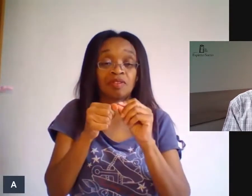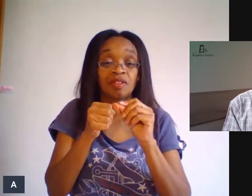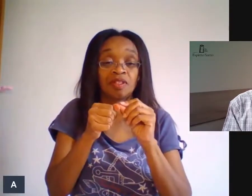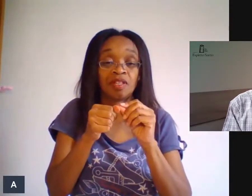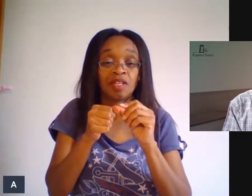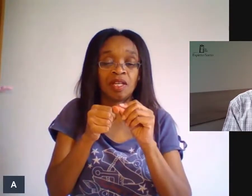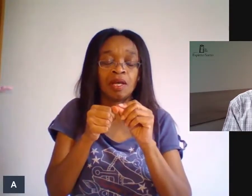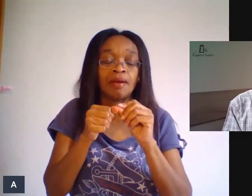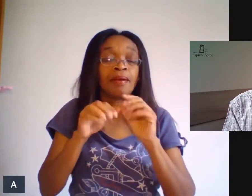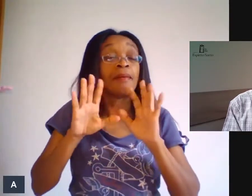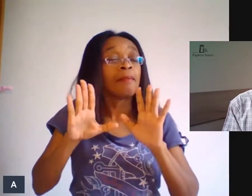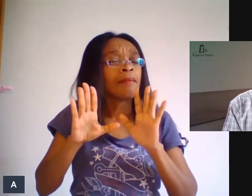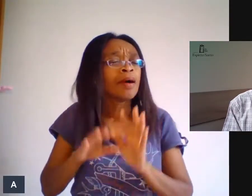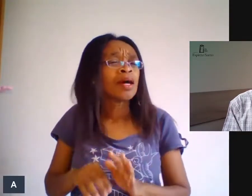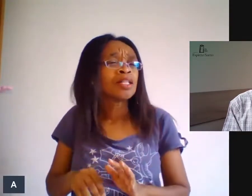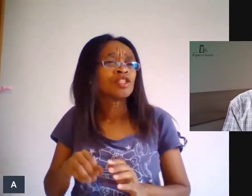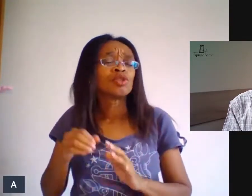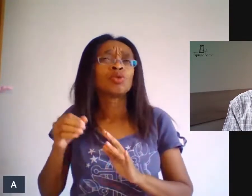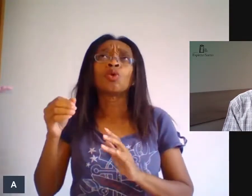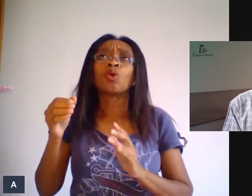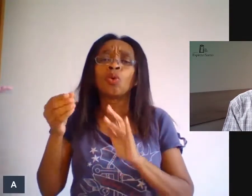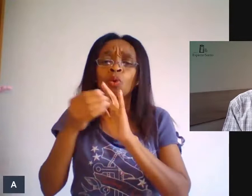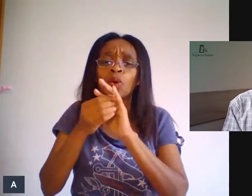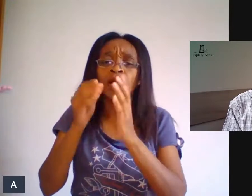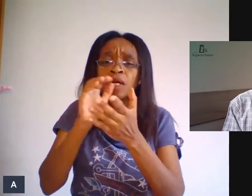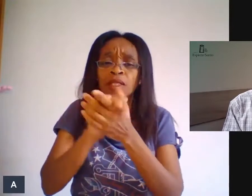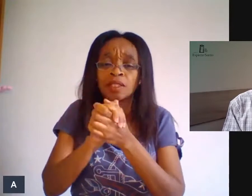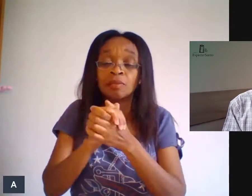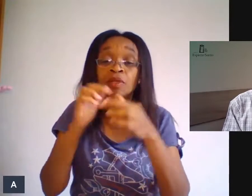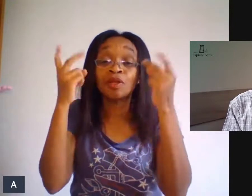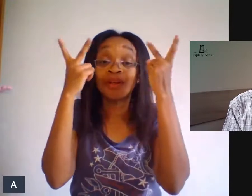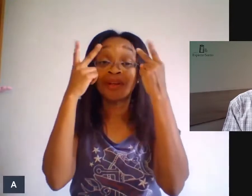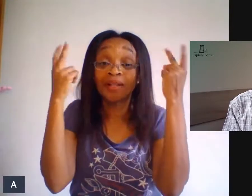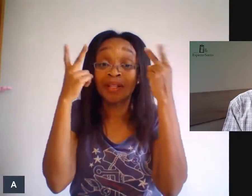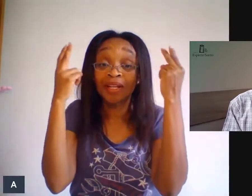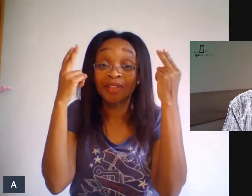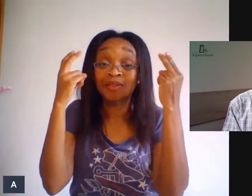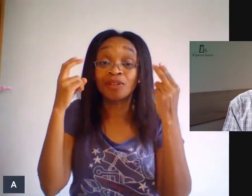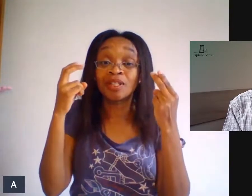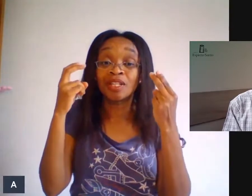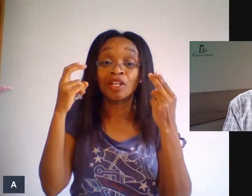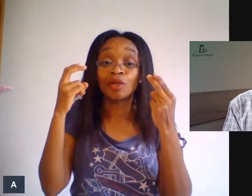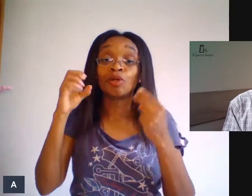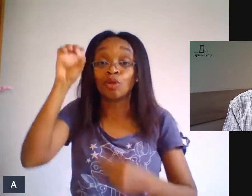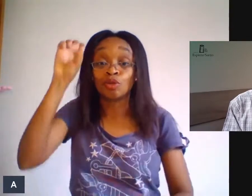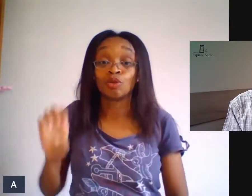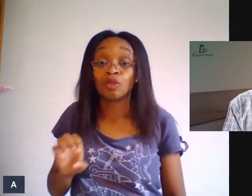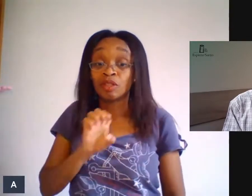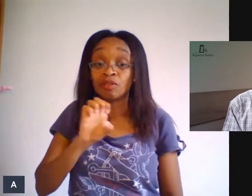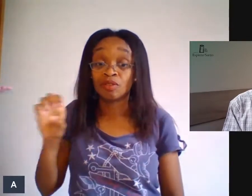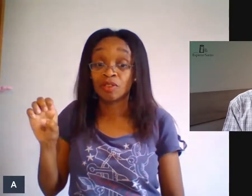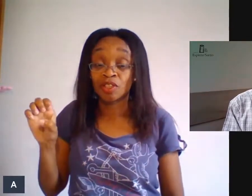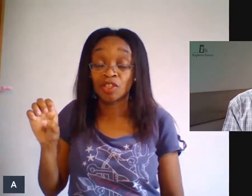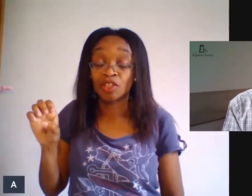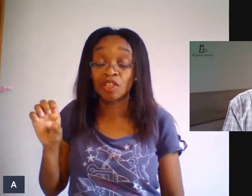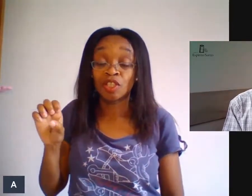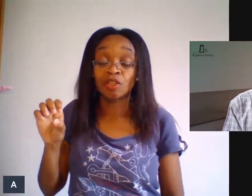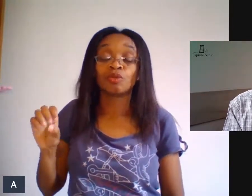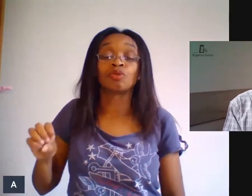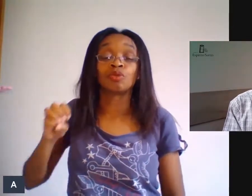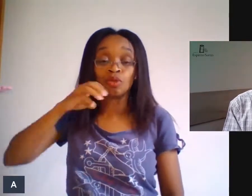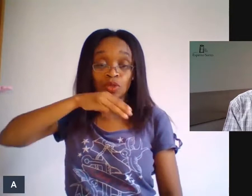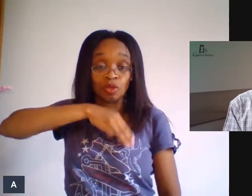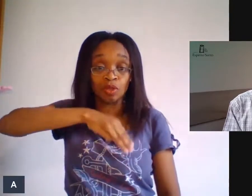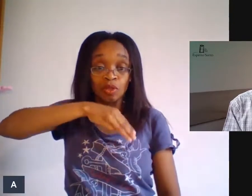Deus elevou esse sacramento natural à dignidade de sacramento. Deus elevou esse